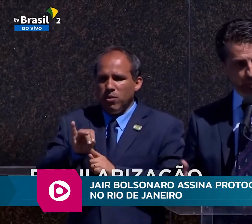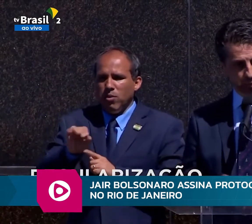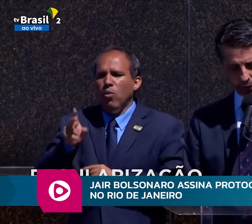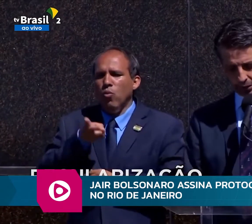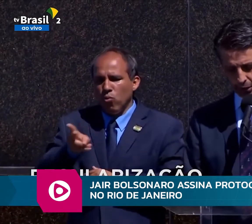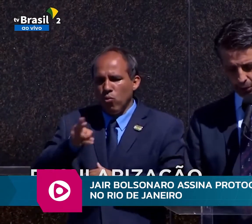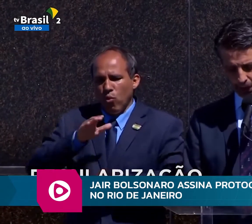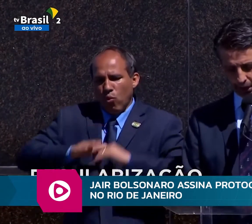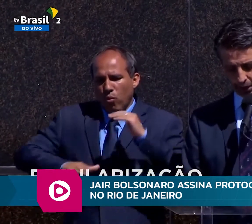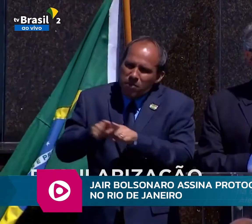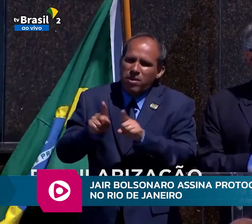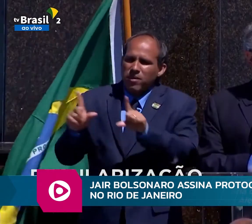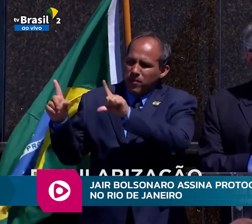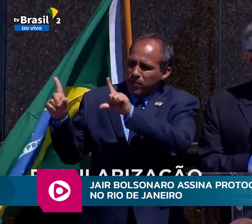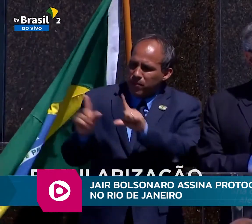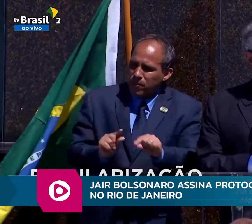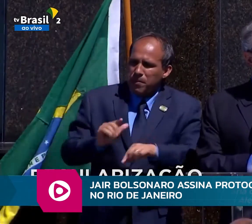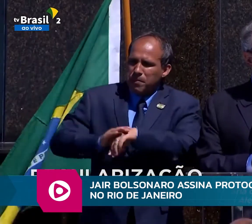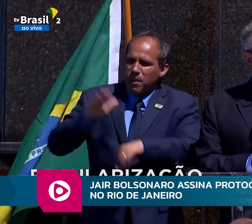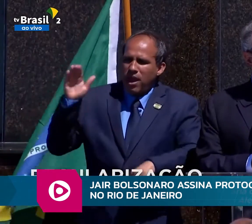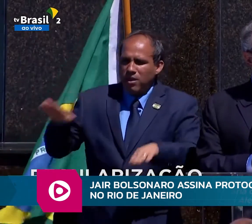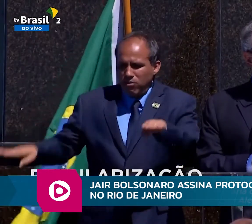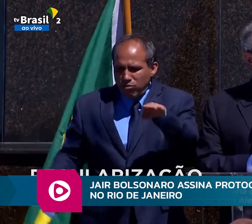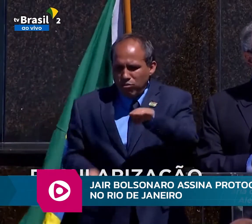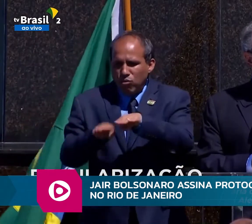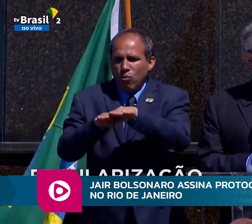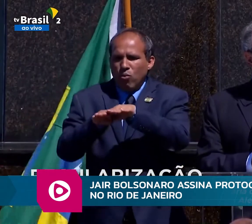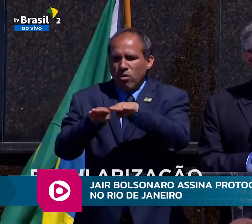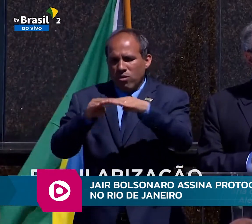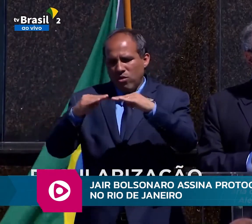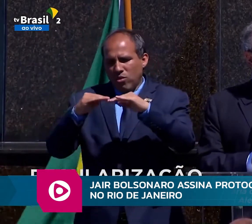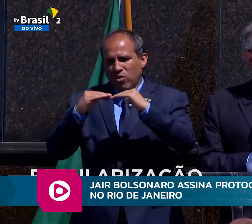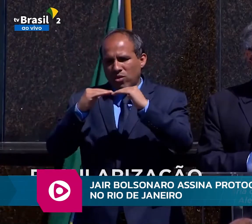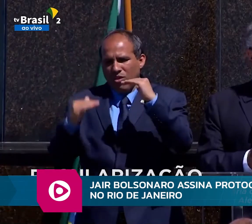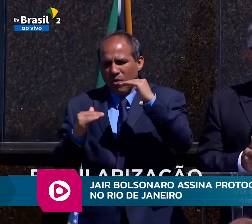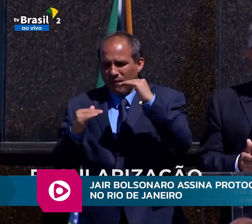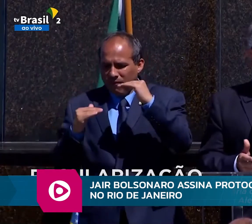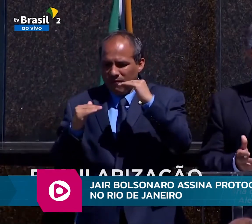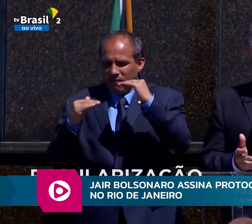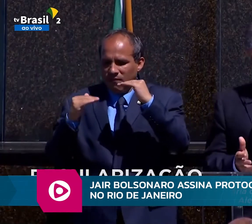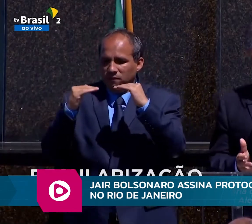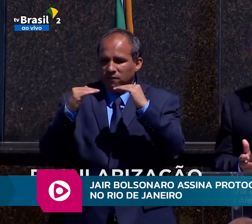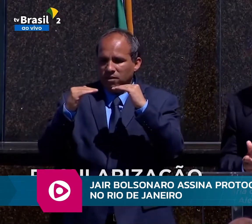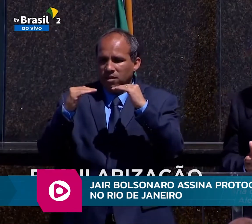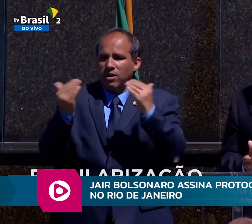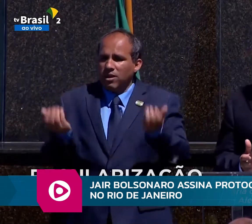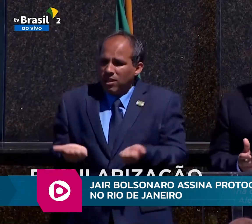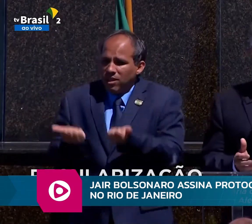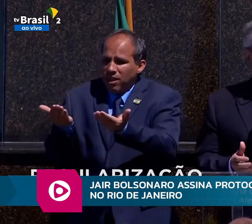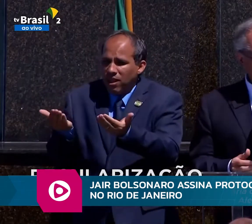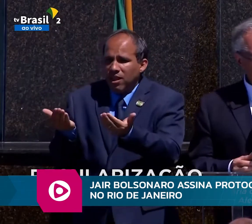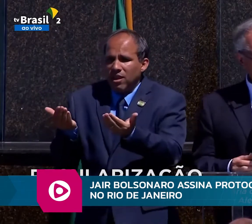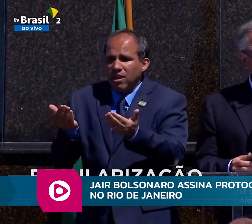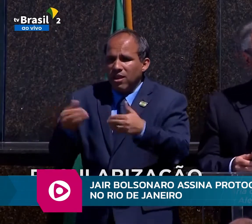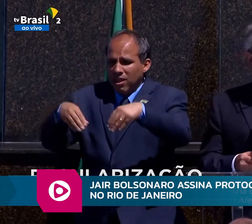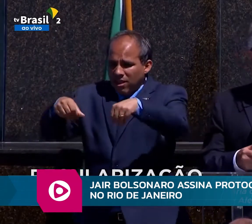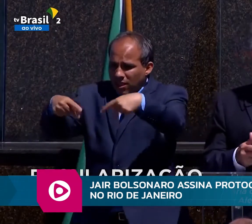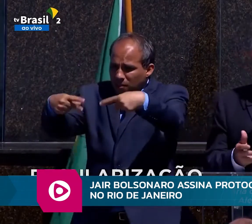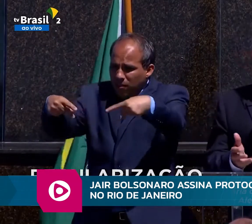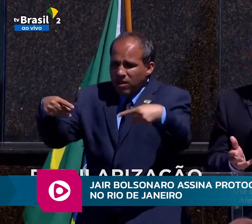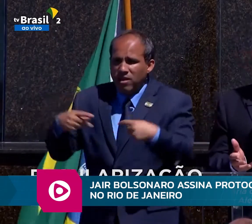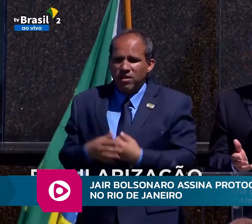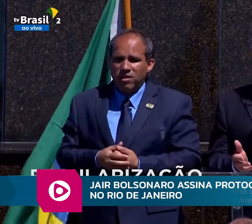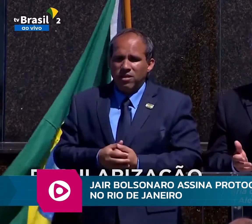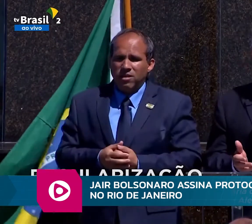sua competência de administrar o parque da economia Paulo Guedes ressaltou que o acordo também prevê a regularização do título de